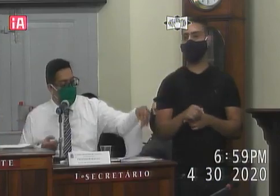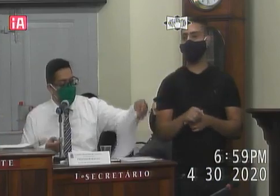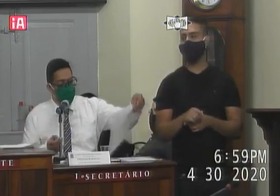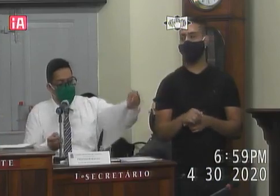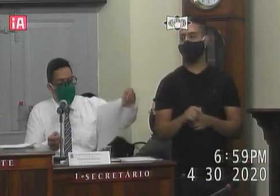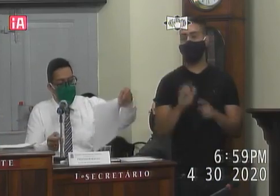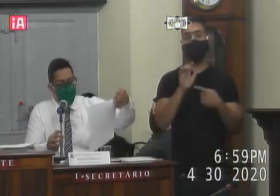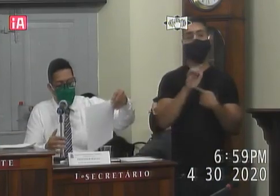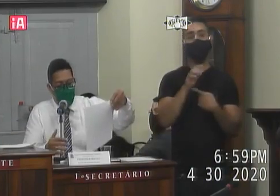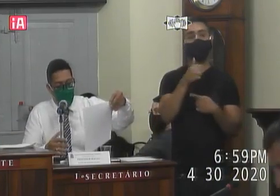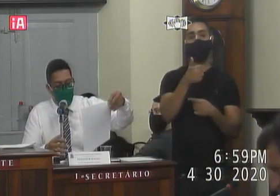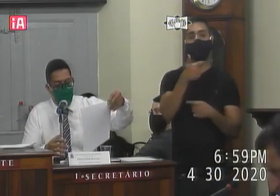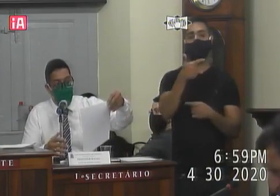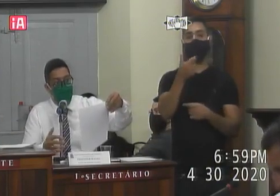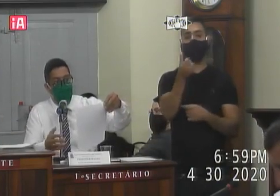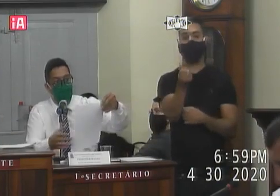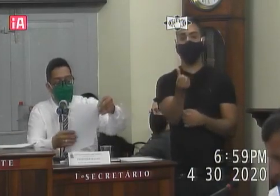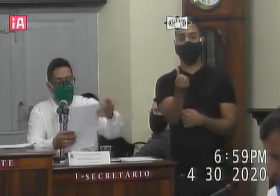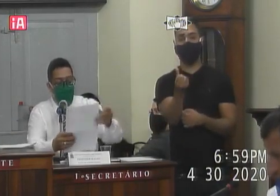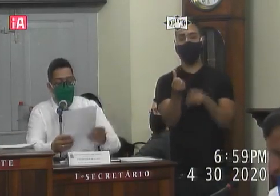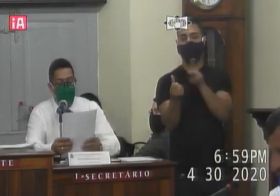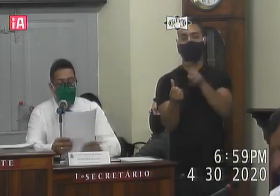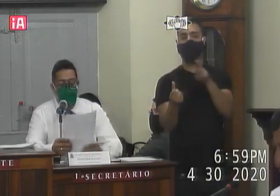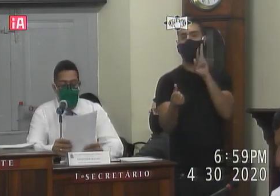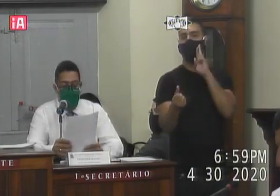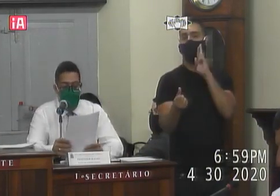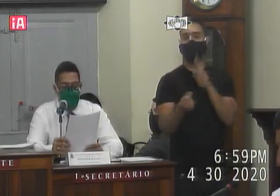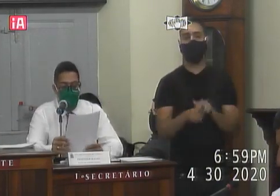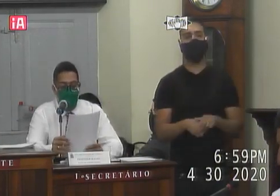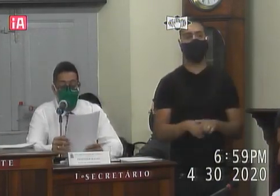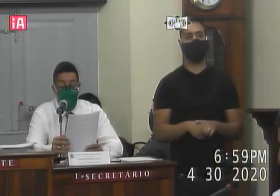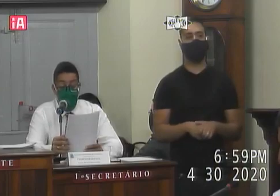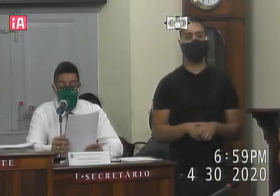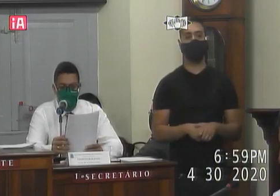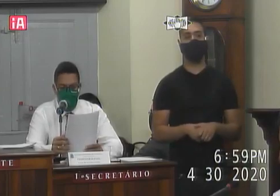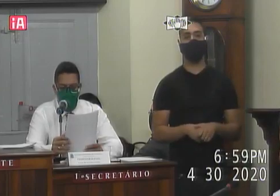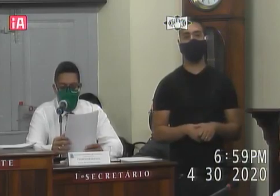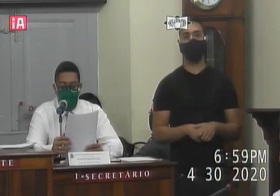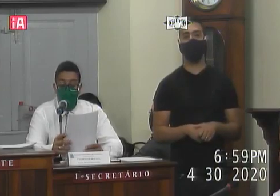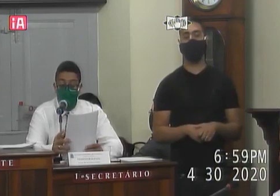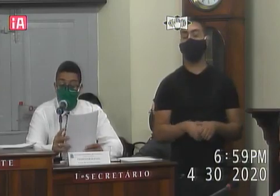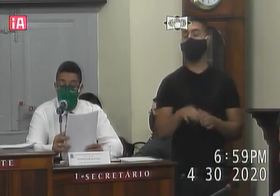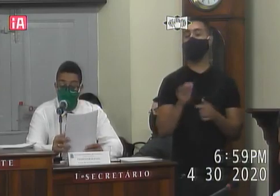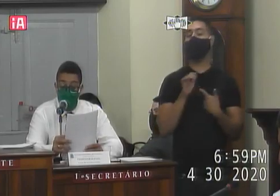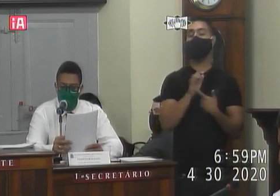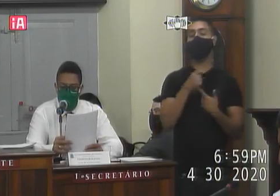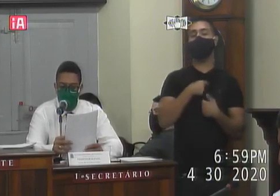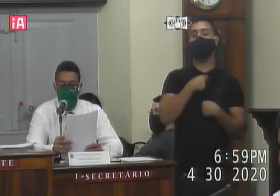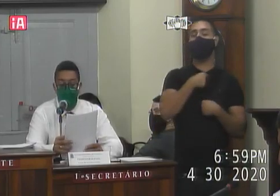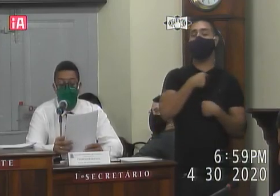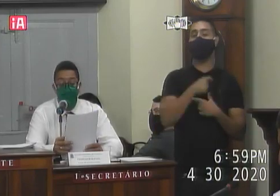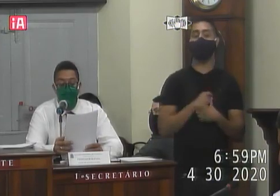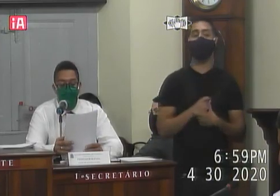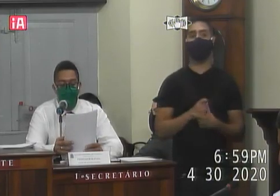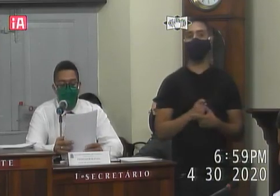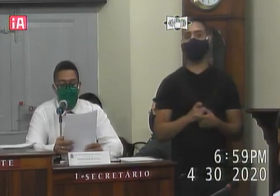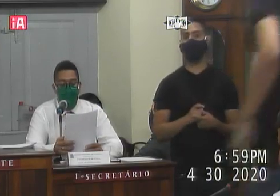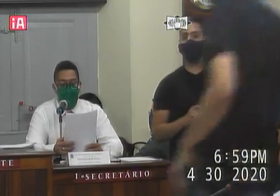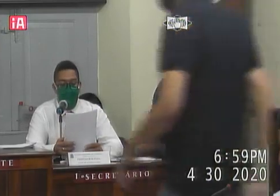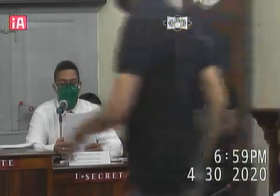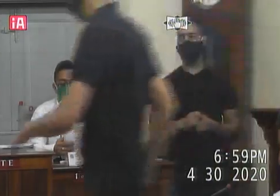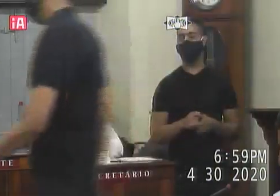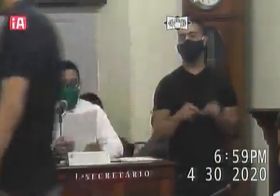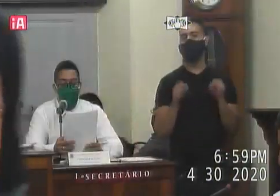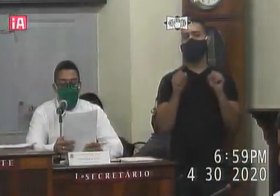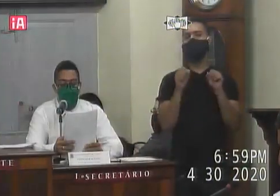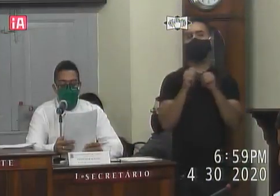indicação 126 é do vereador professor Rafael. Ele indica o Poder Executivo, através do Gabinete de Crise, a